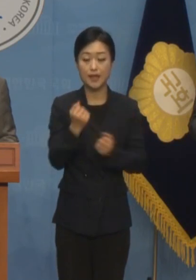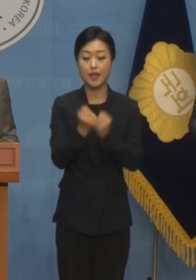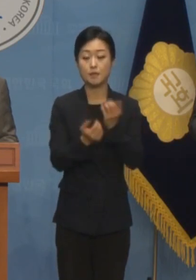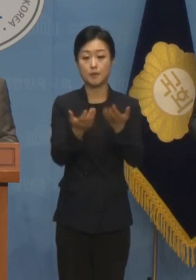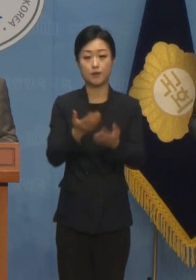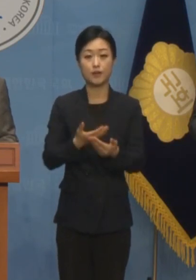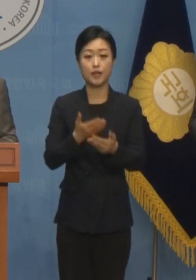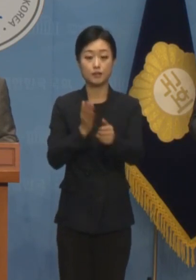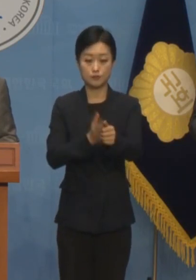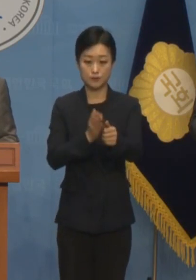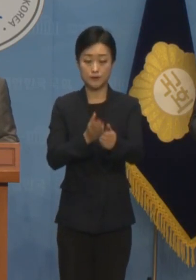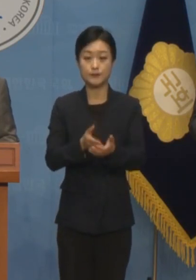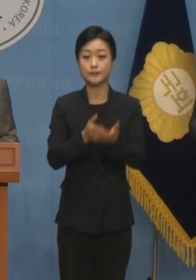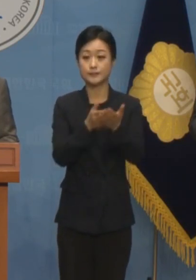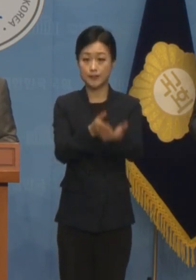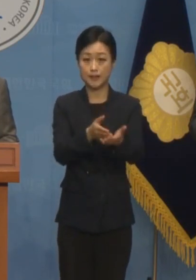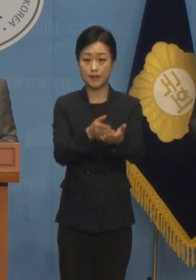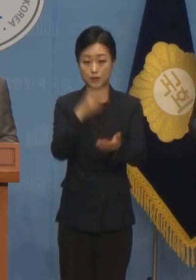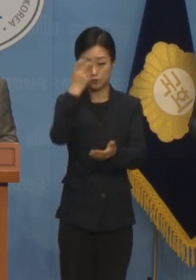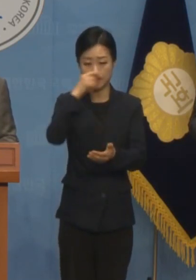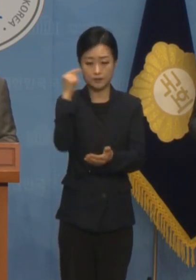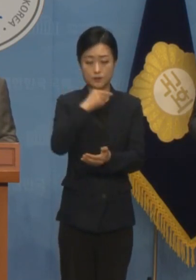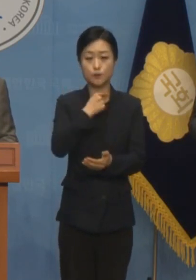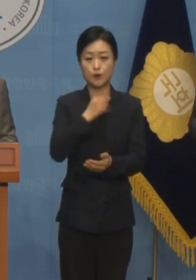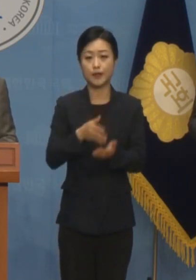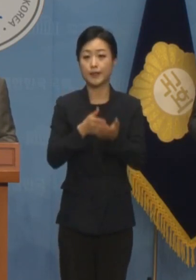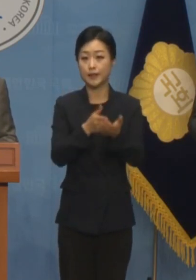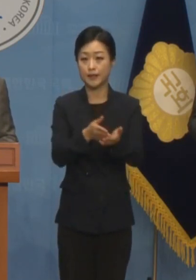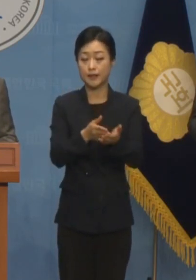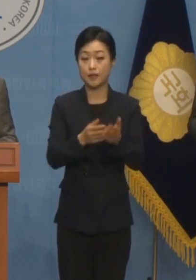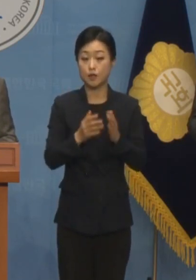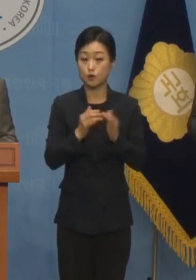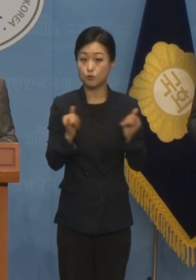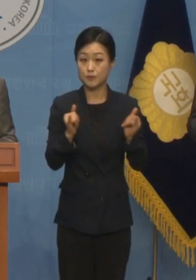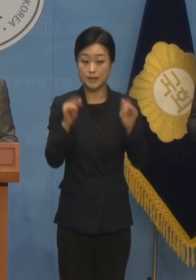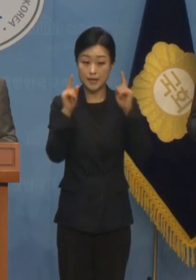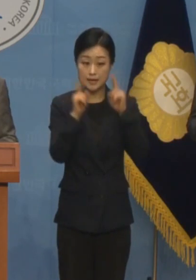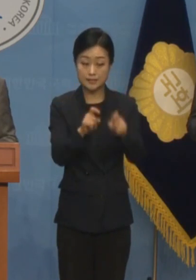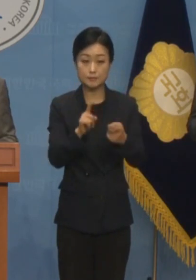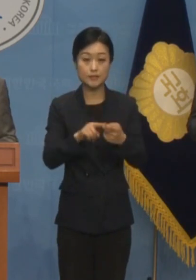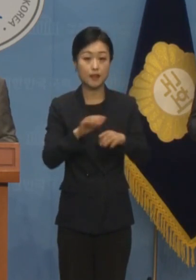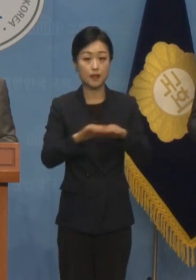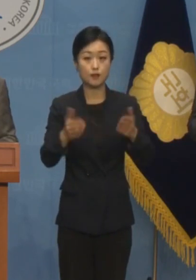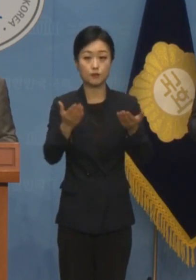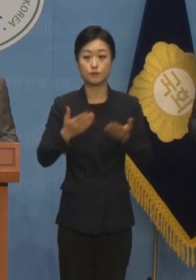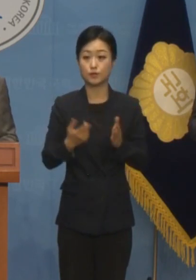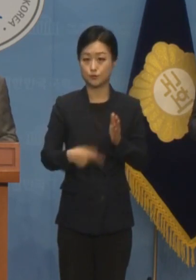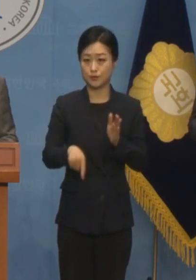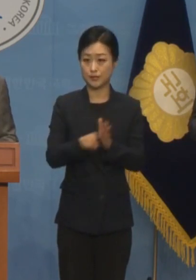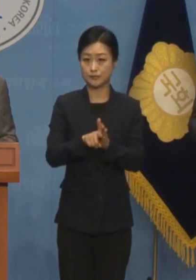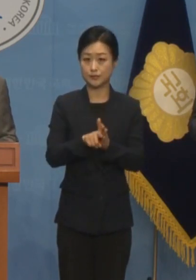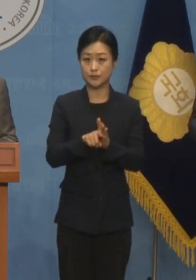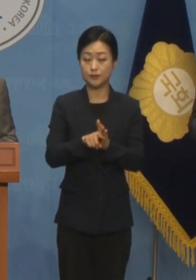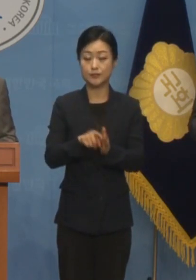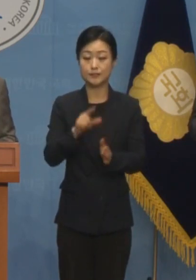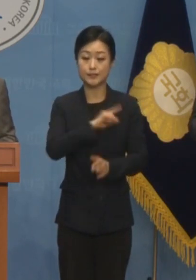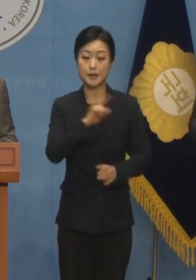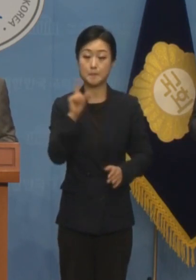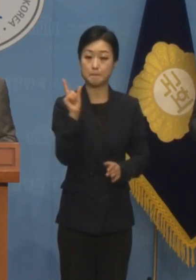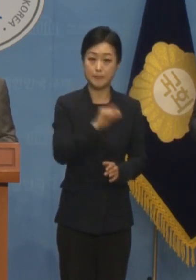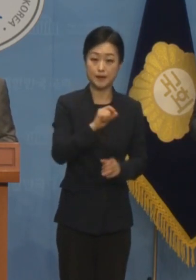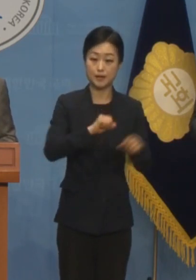해명과 수사를 강력하게 요구하고 있습니다. 국민들의 의혹을 해소하기 위해 가장 빠르고